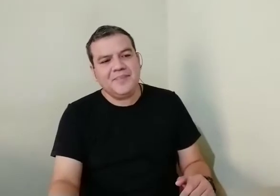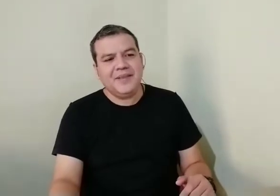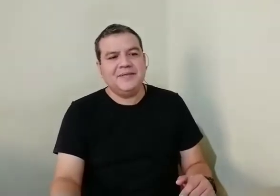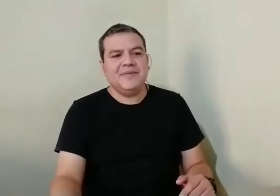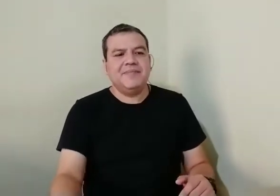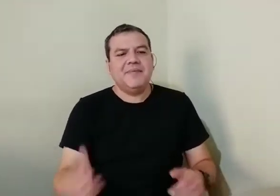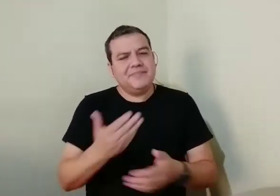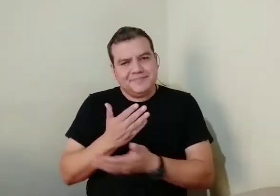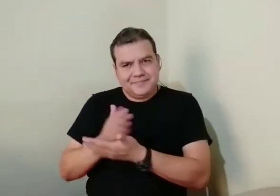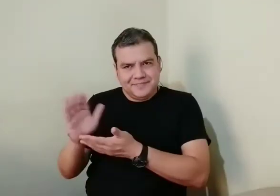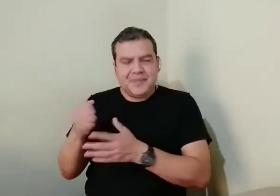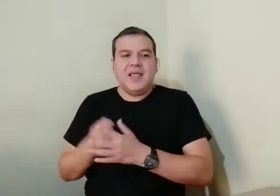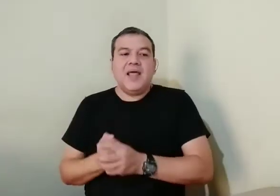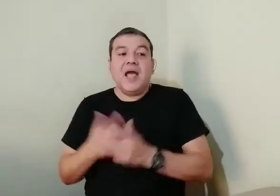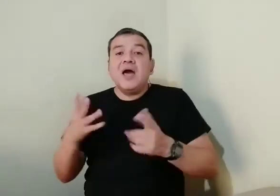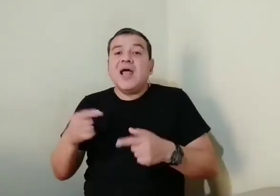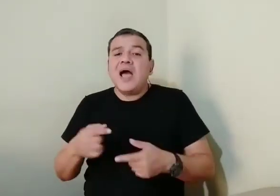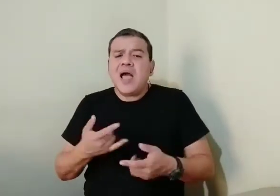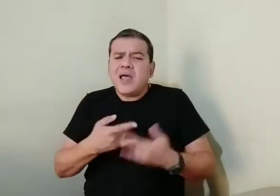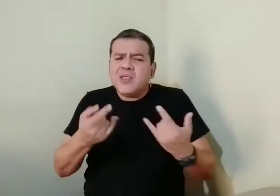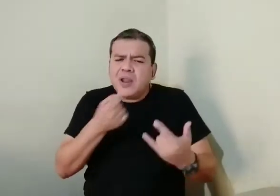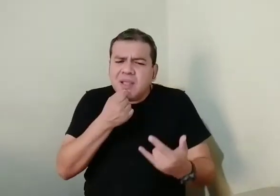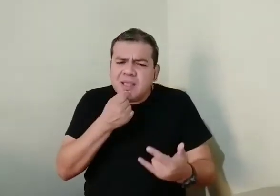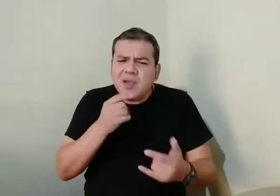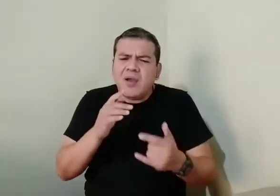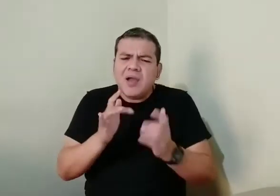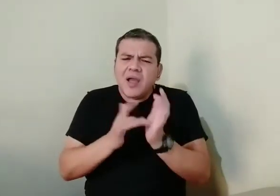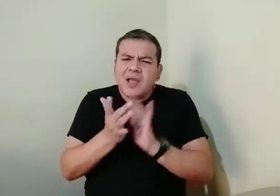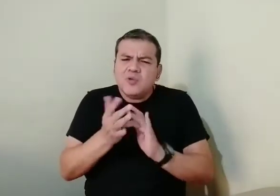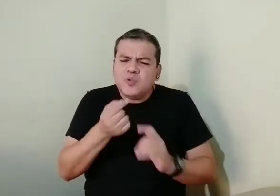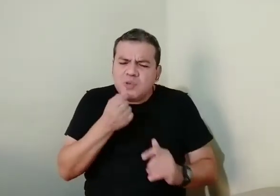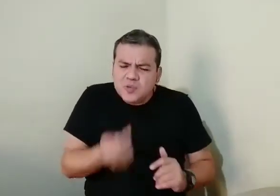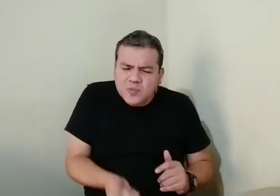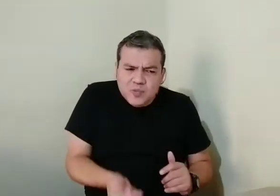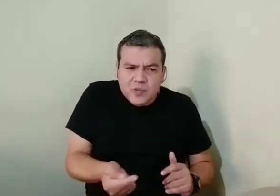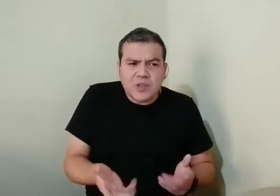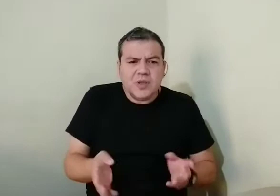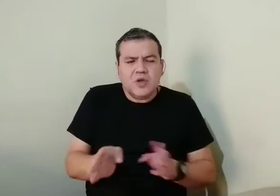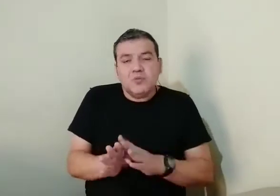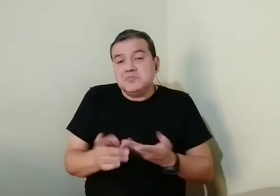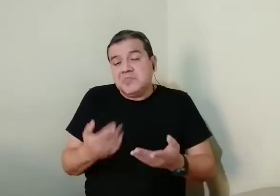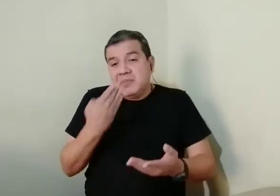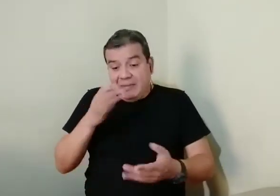embargo, se nos ha dado una idea del carácter de sus padres terrenales.